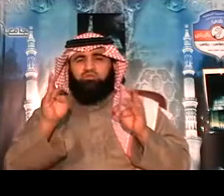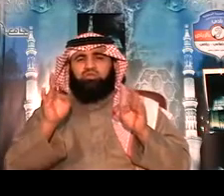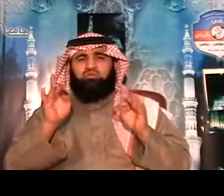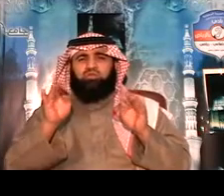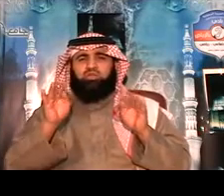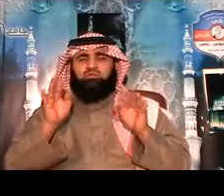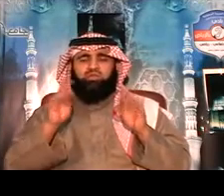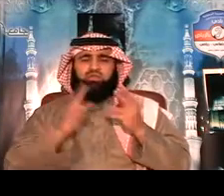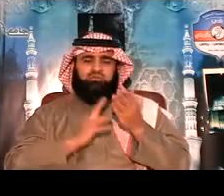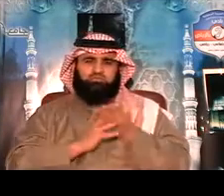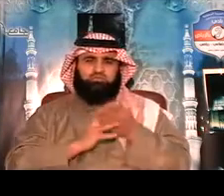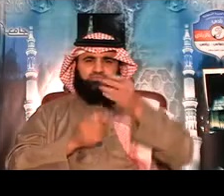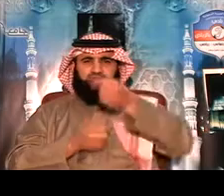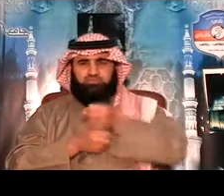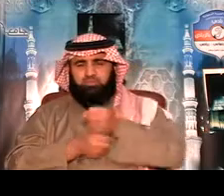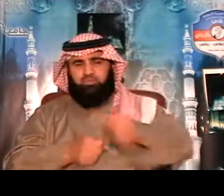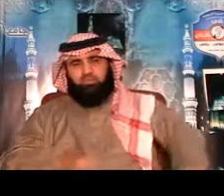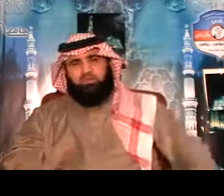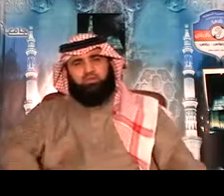هو الغفور الرحيم.